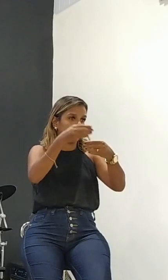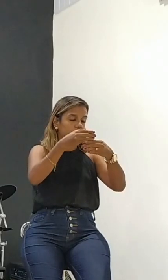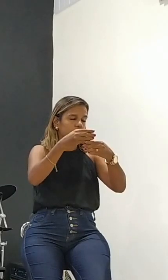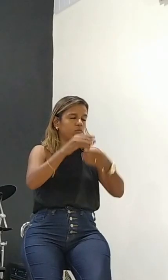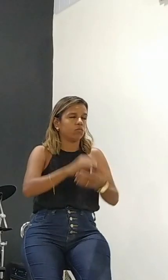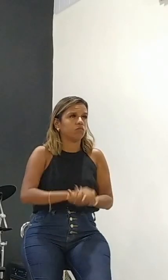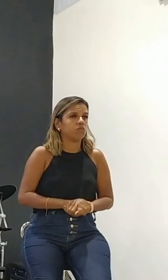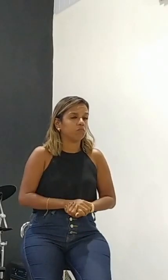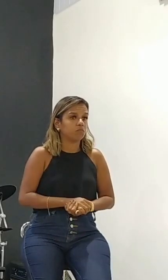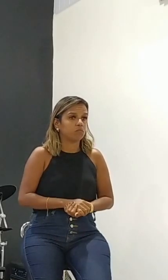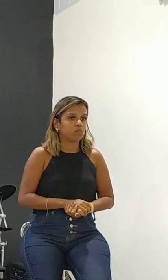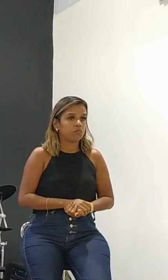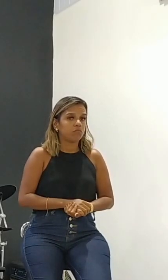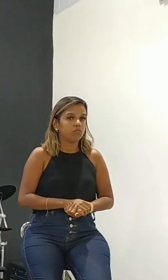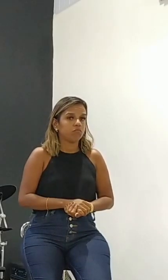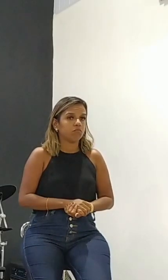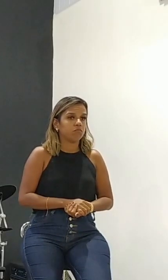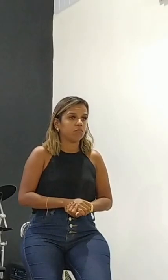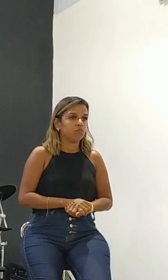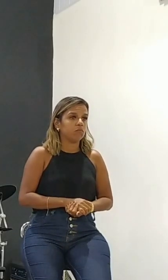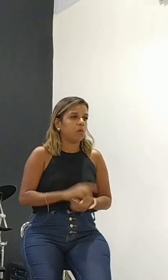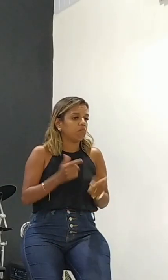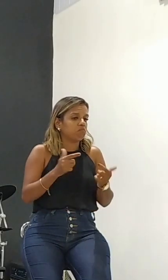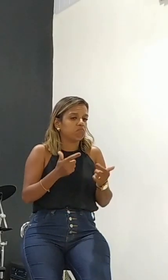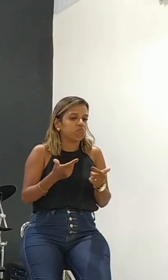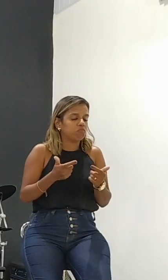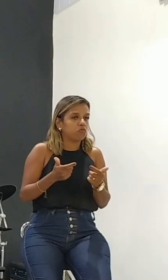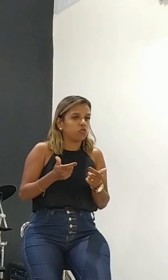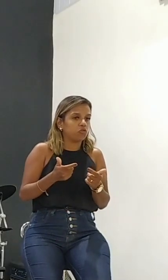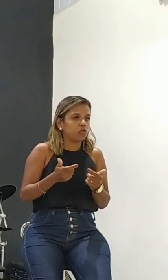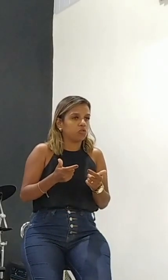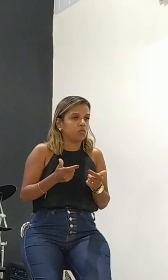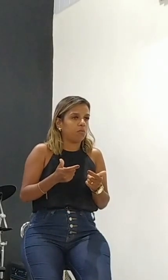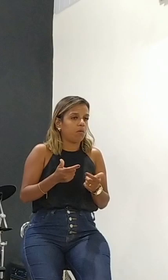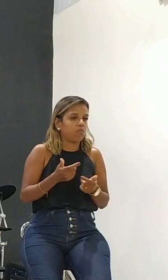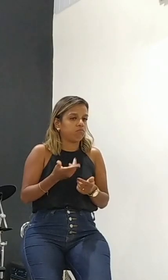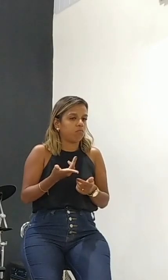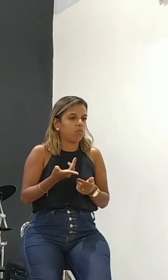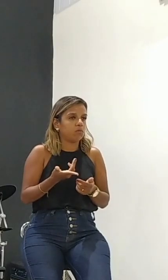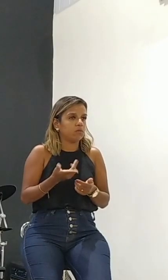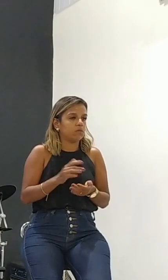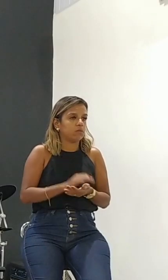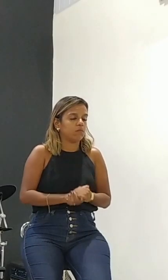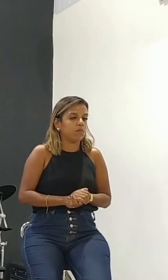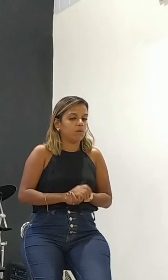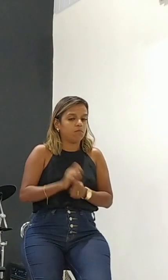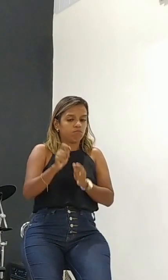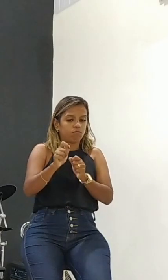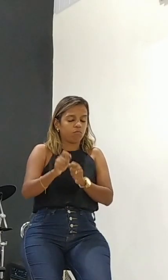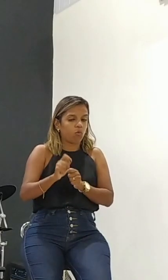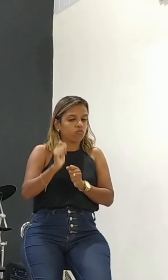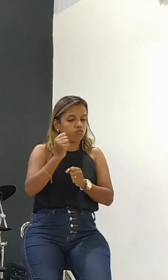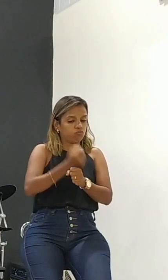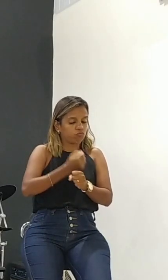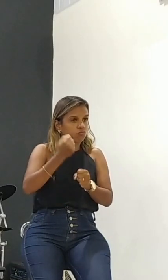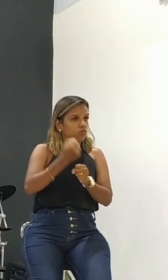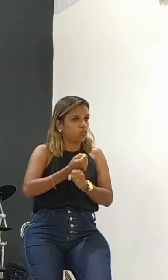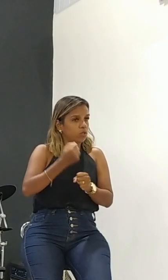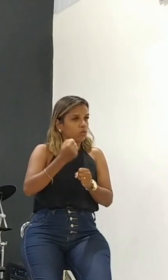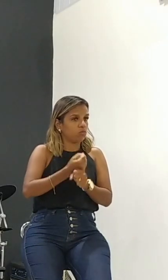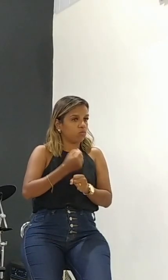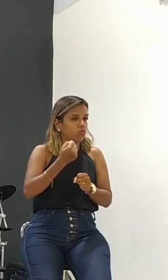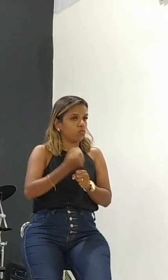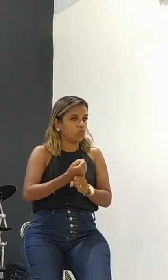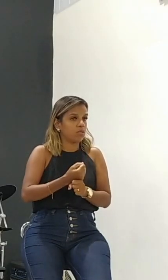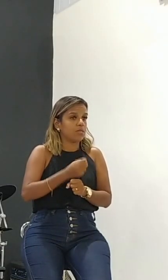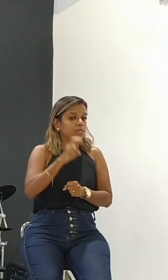reta escavadeira, sem nenhum tipo de equipamento moderno. Eles construíram aquele muro de 1.600 metros